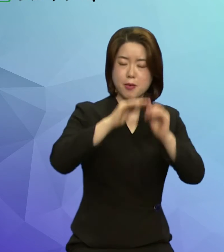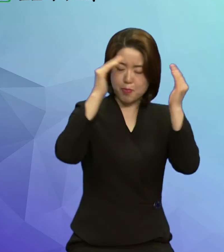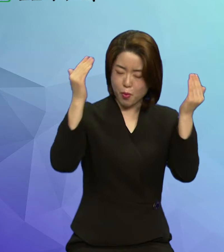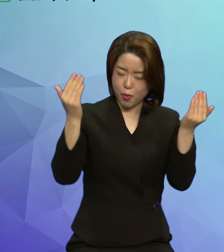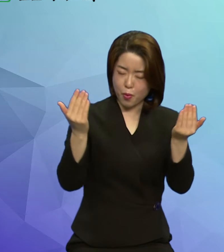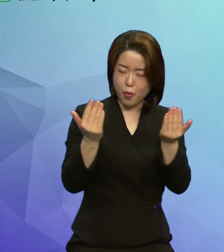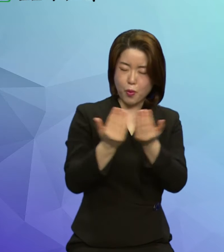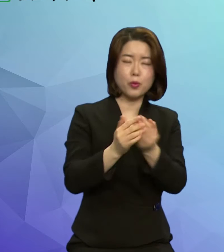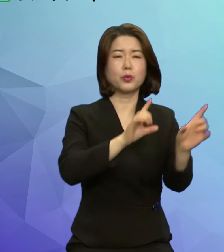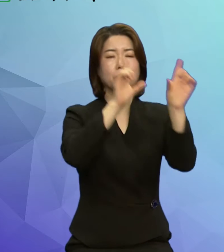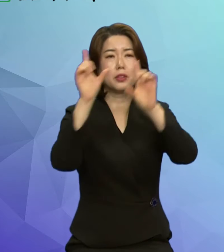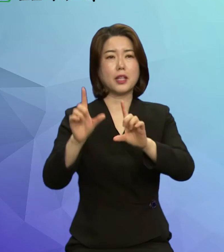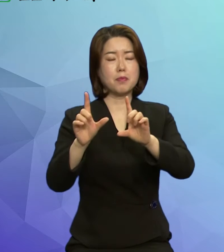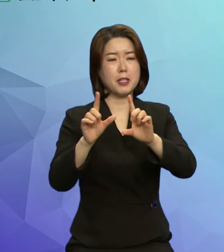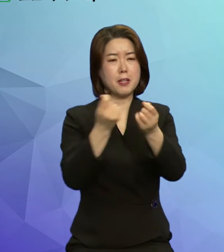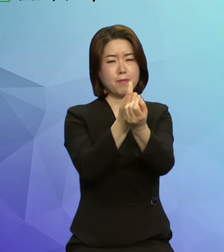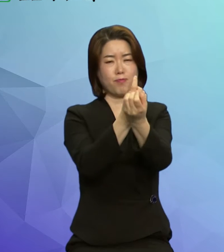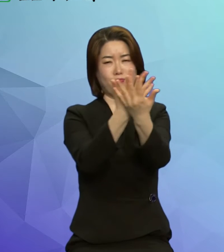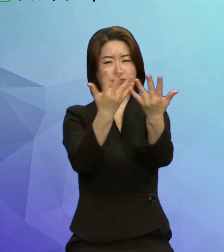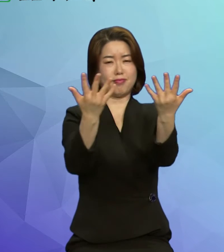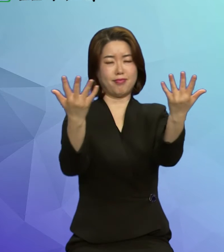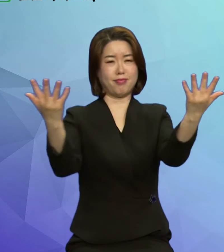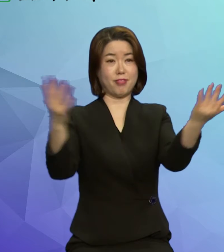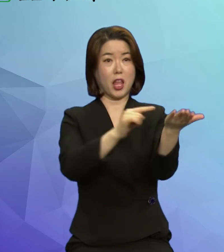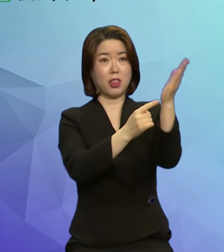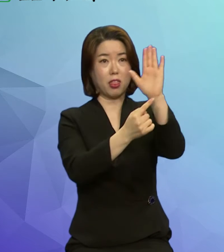모든 삶이 다 드러납니다.